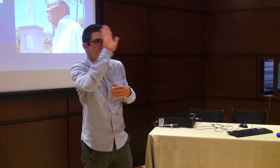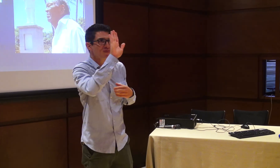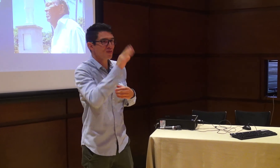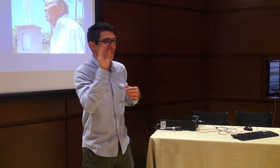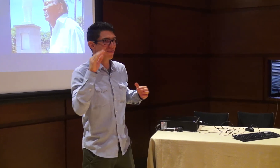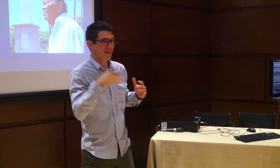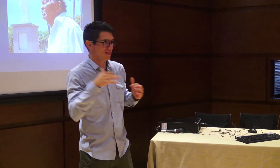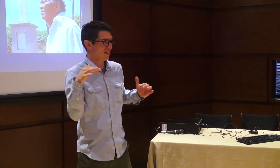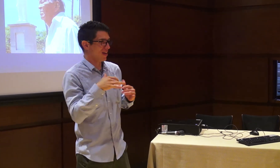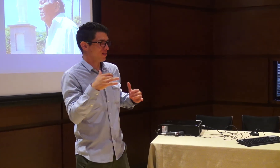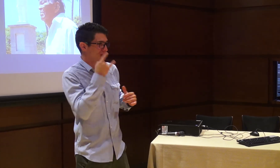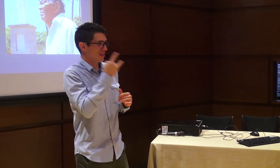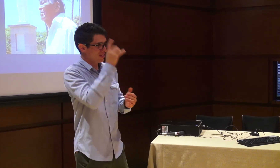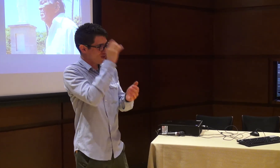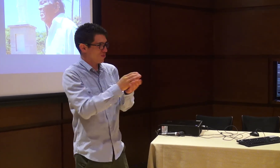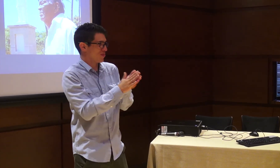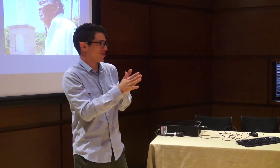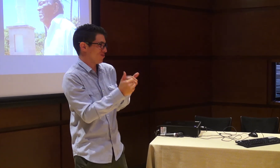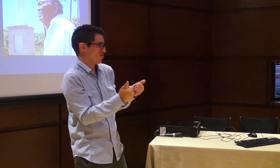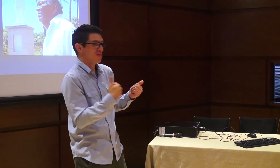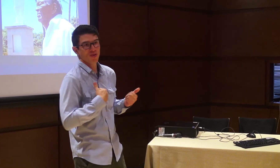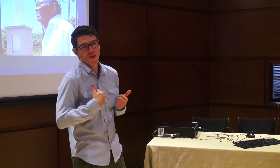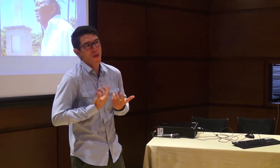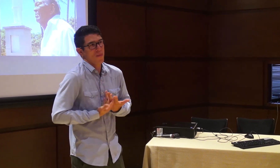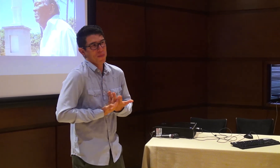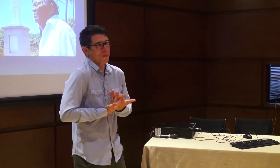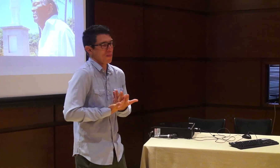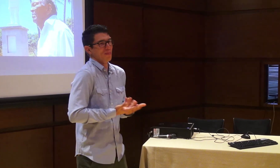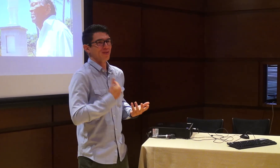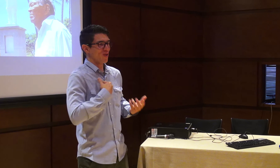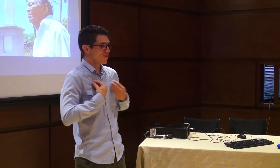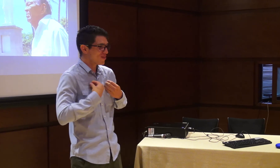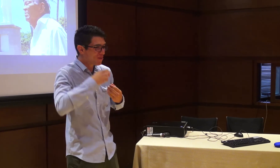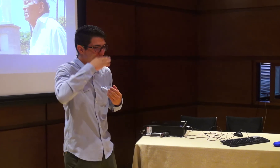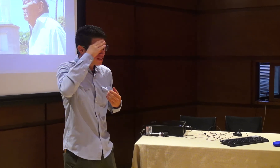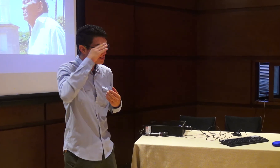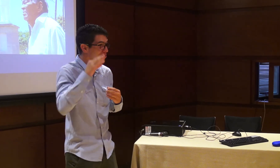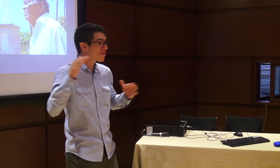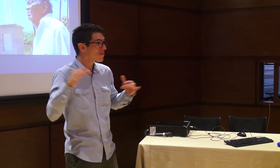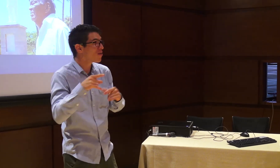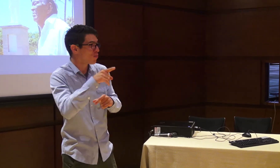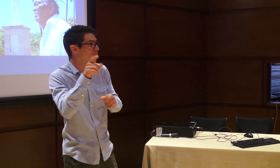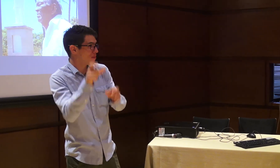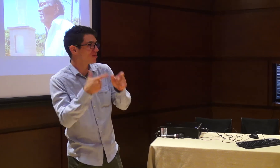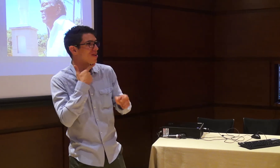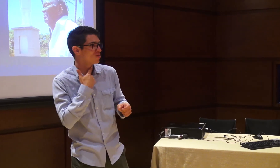la compañera que desde la literatura también se acercaba al folclore vallenato. Hay cosas que yo desconozco, yo